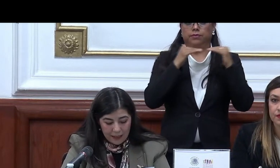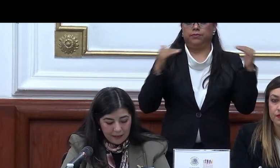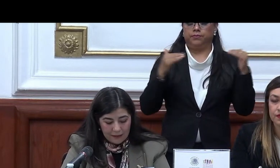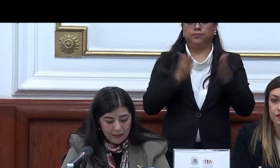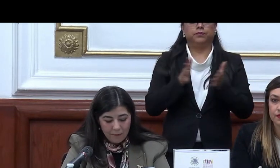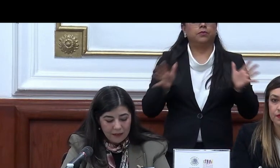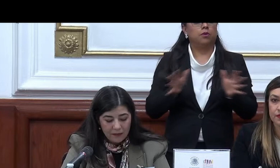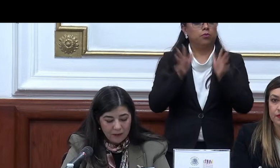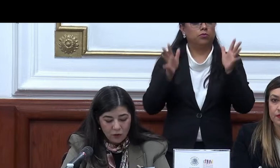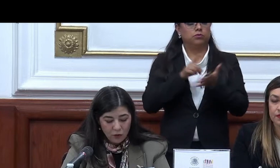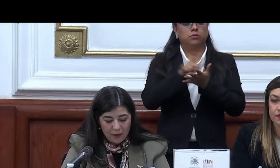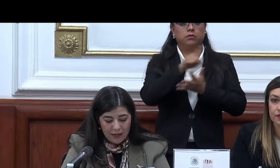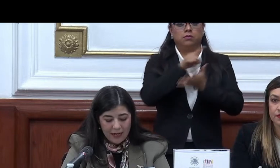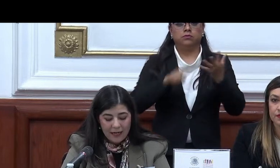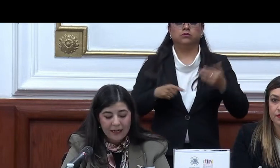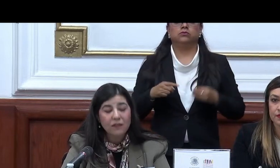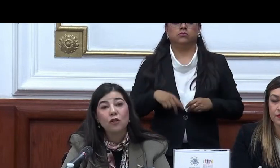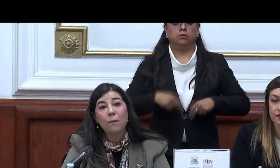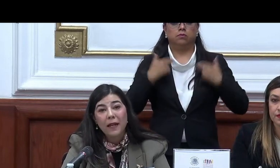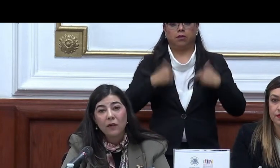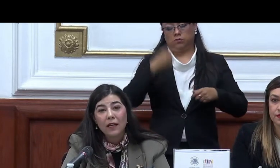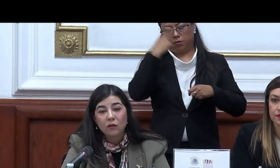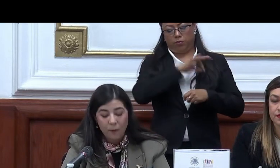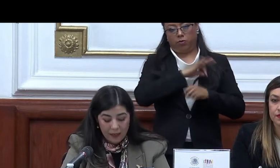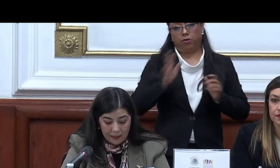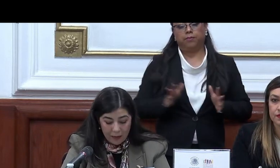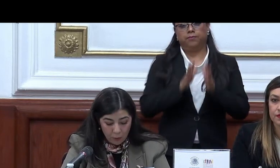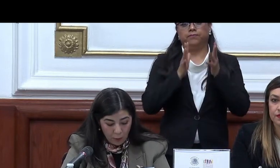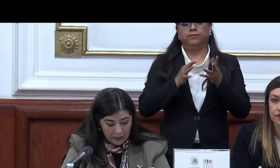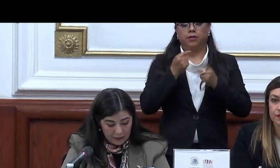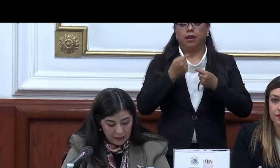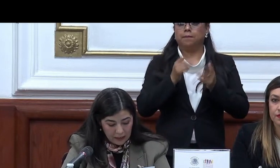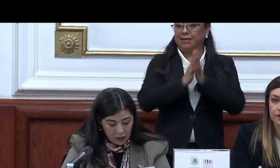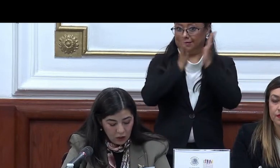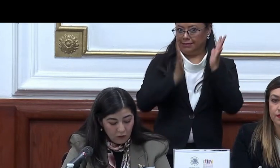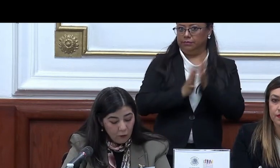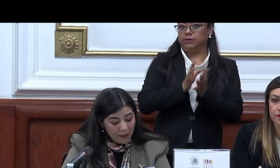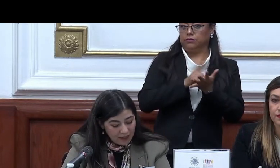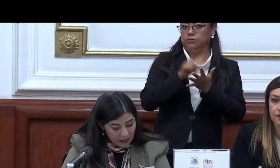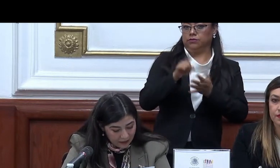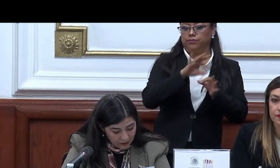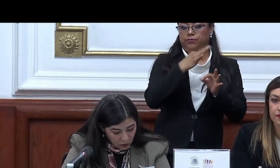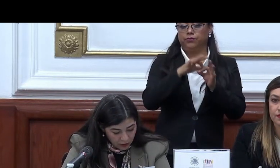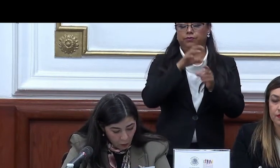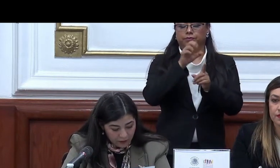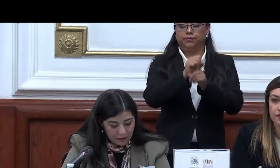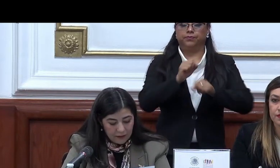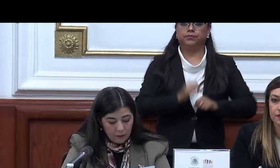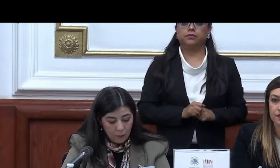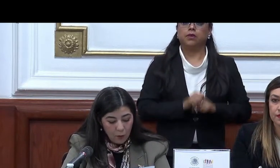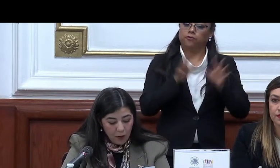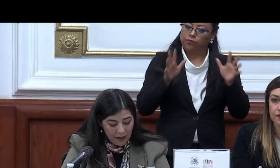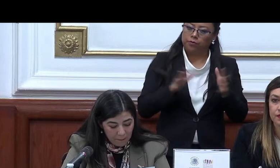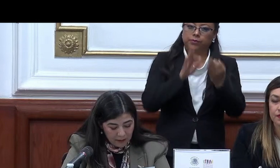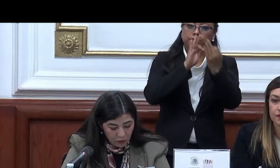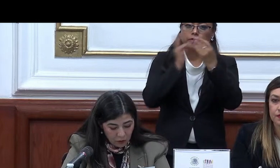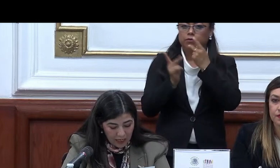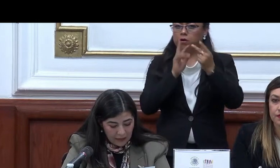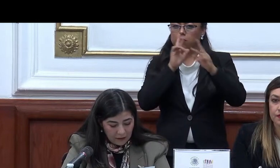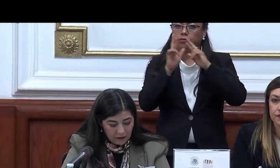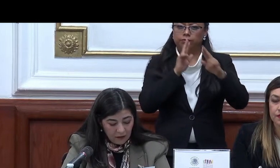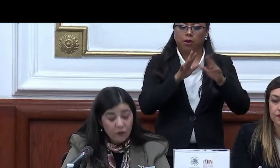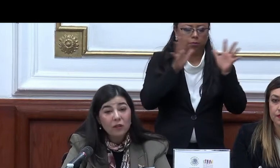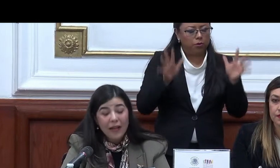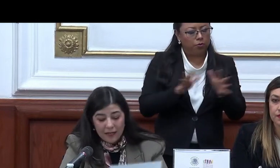para garantizar la participación ciudadana y el ejercicio pleno de la soberanía popular. Fomentan la rendición de cuentas, promueven la paz